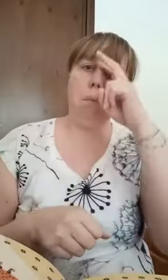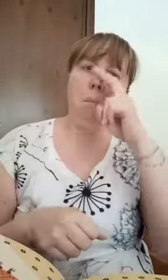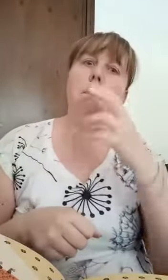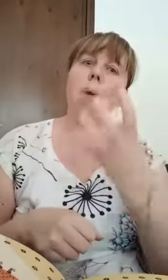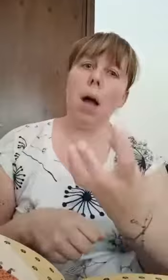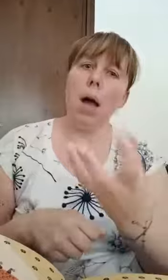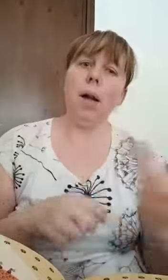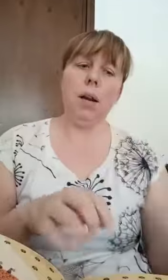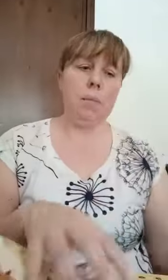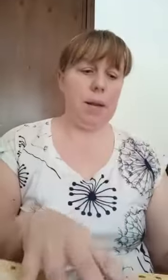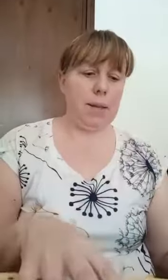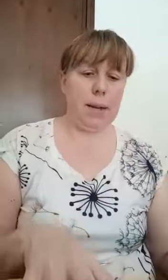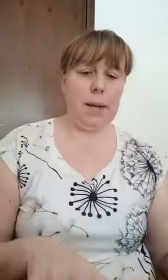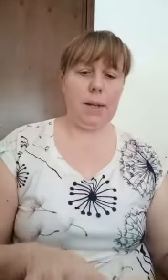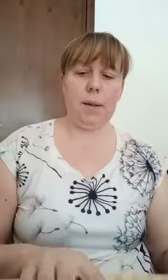anche le melanzane